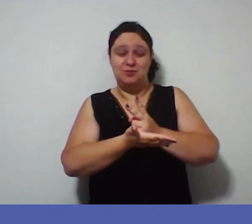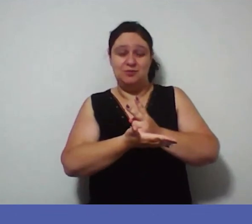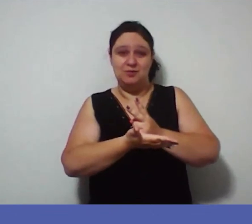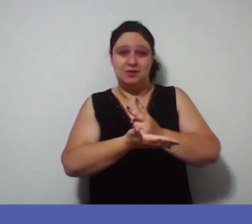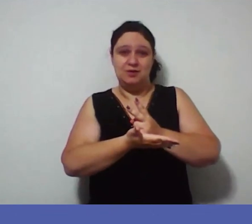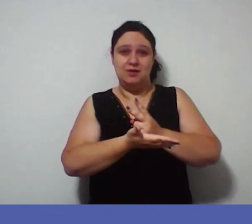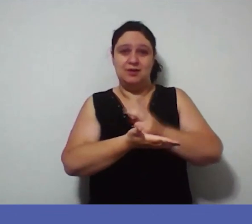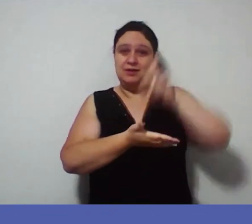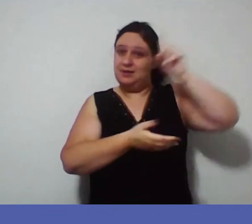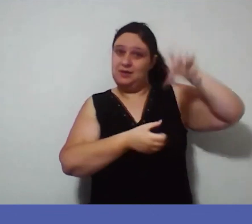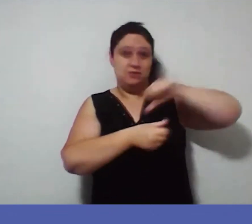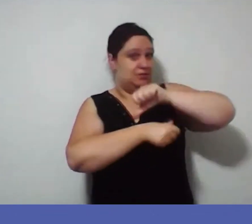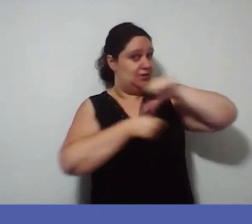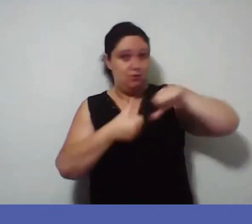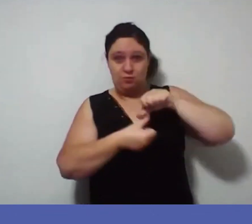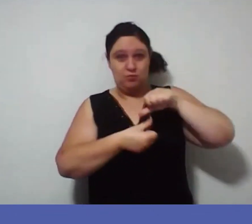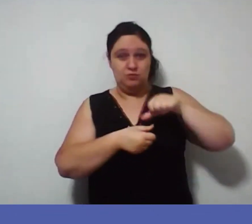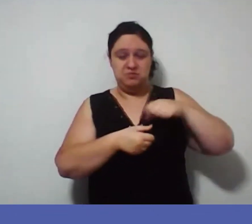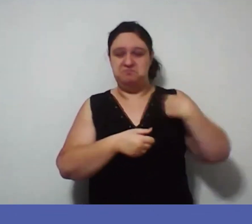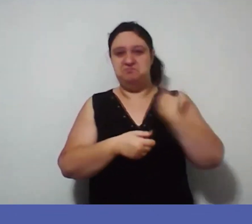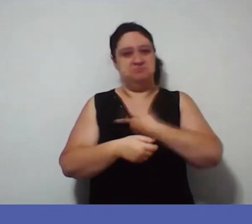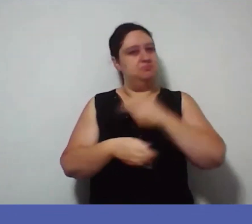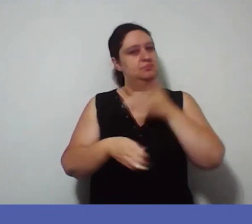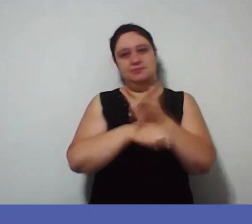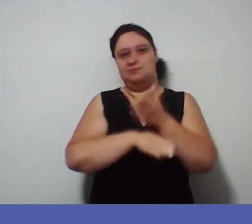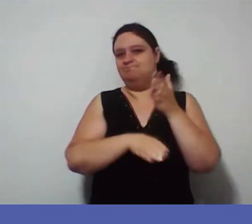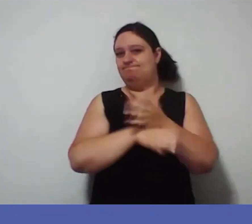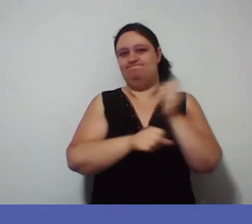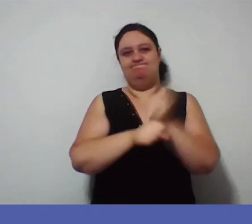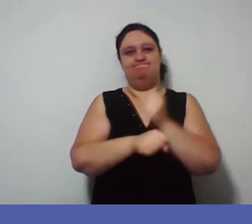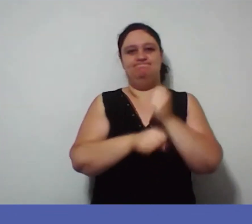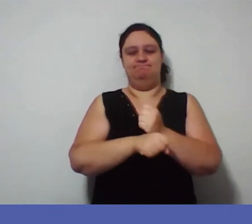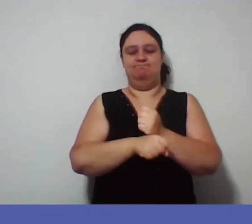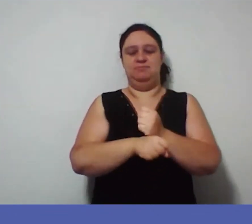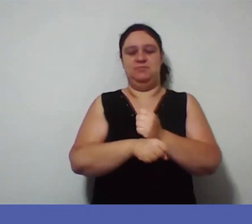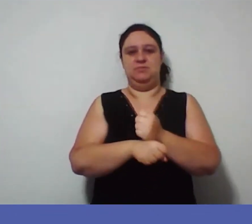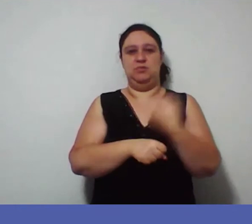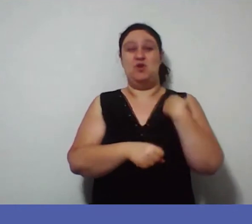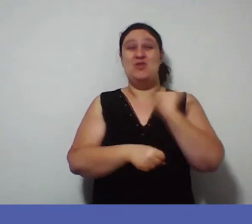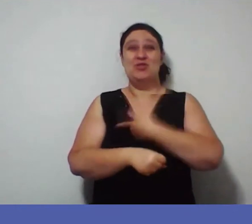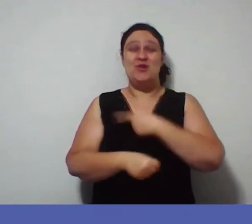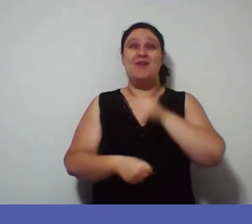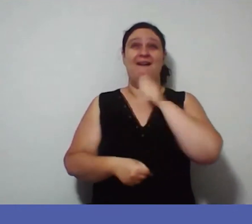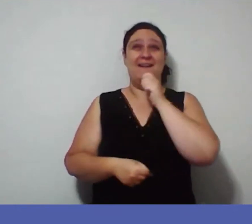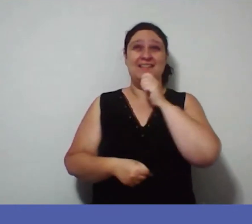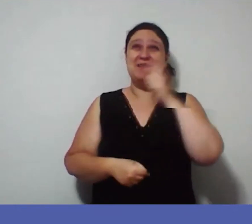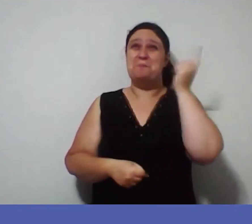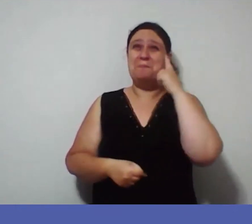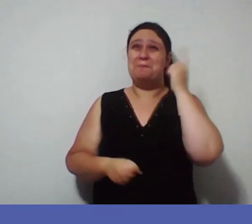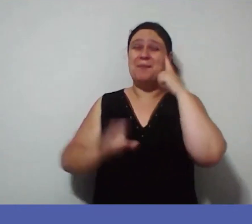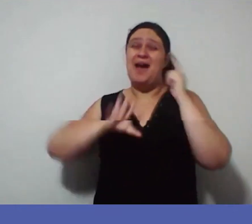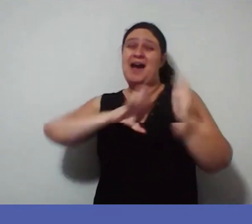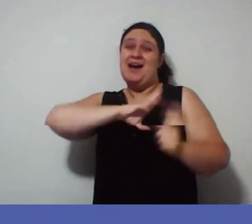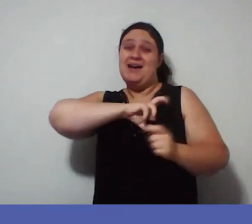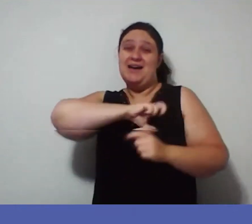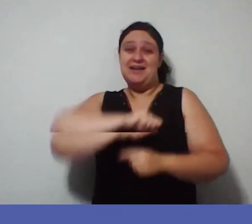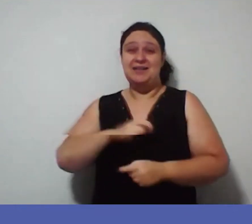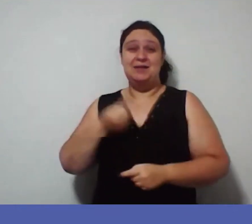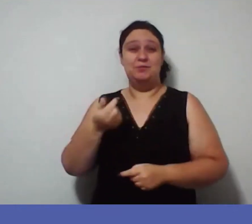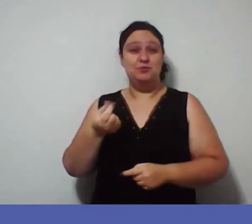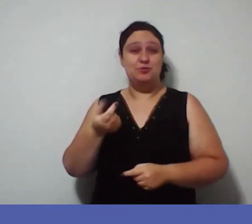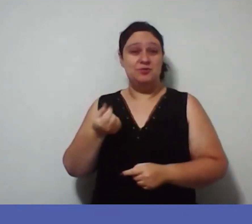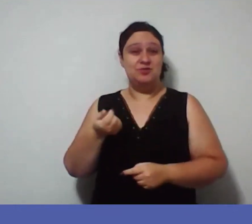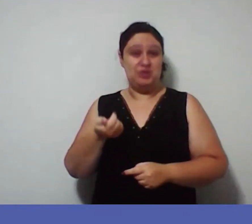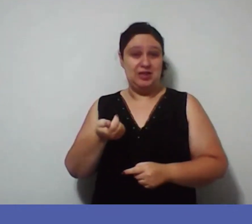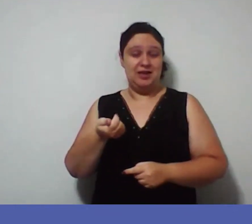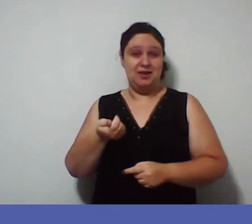edificação. Se nós ainda temos muito apego ao dinheiro, muito amor às riquezas,